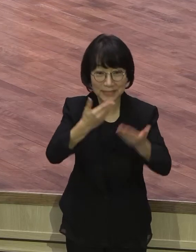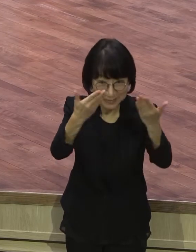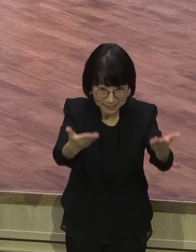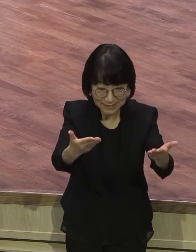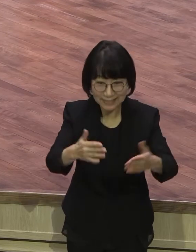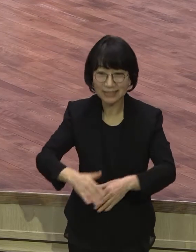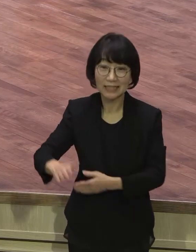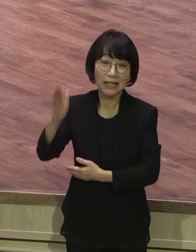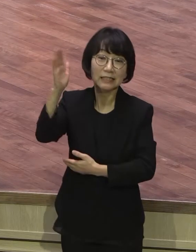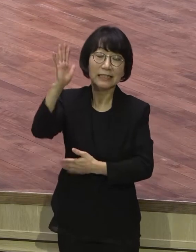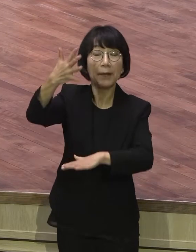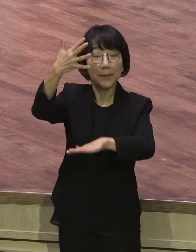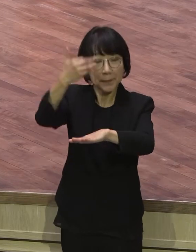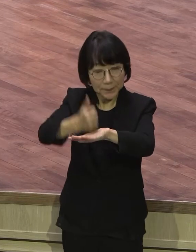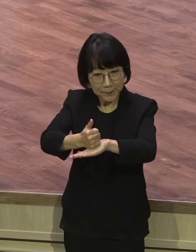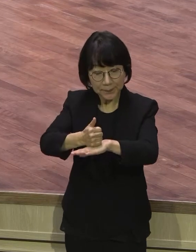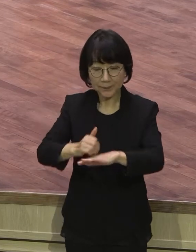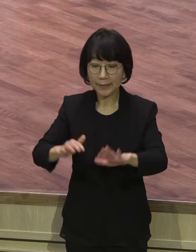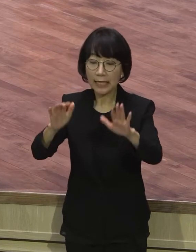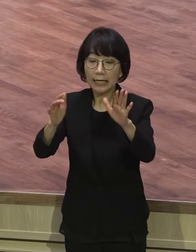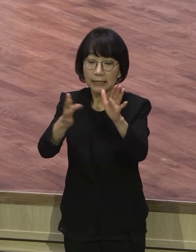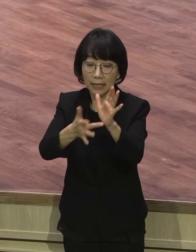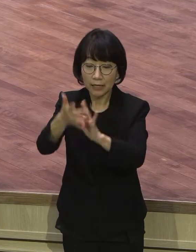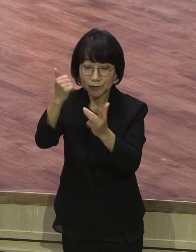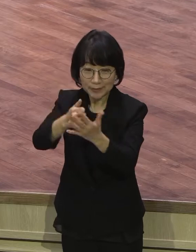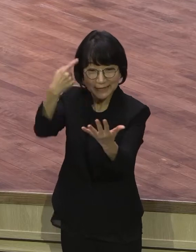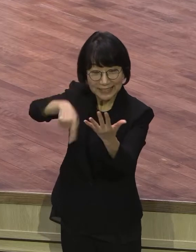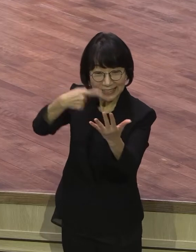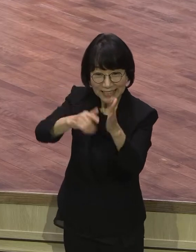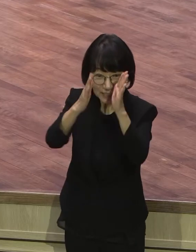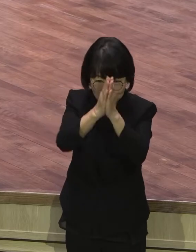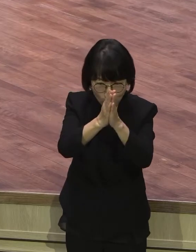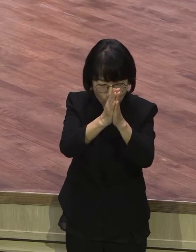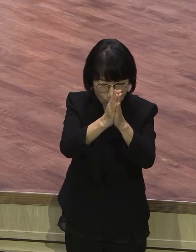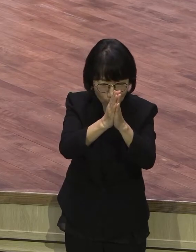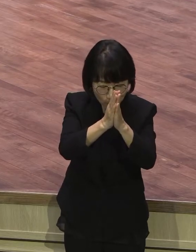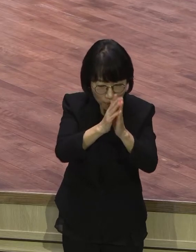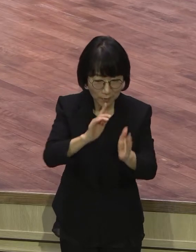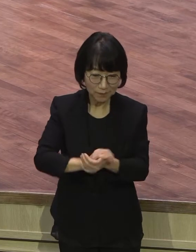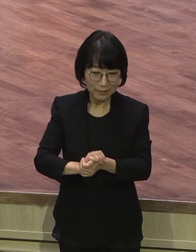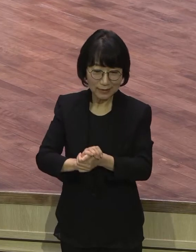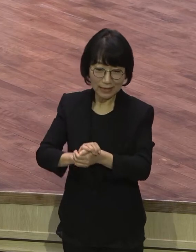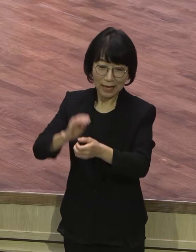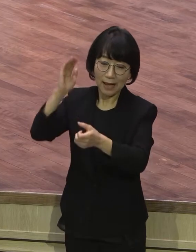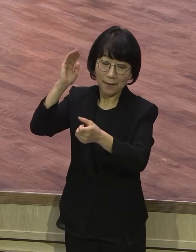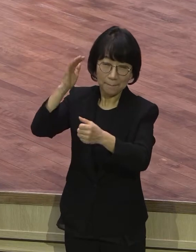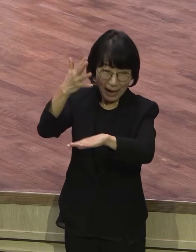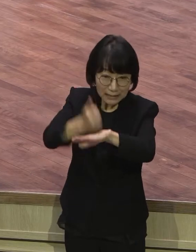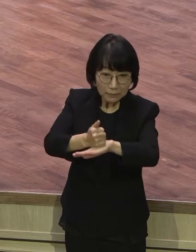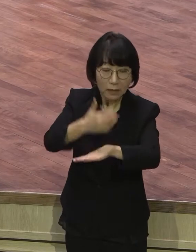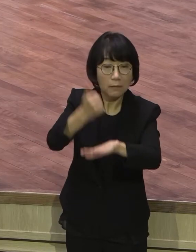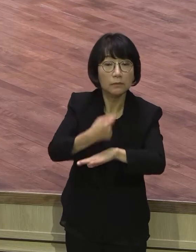결론입니다. 예수님께서 가르쳐주신 이 기도는 하나님께 영광을 돌리는 것으로 끝을